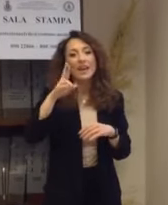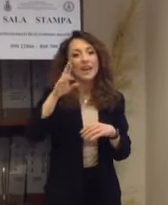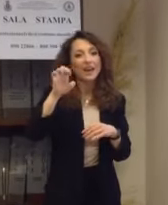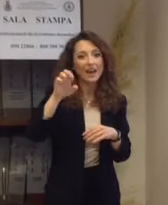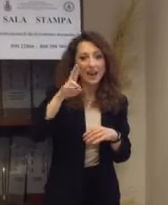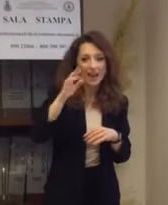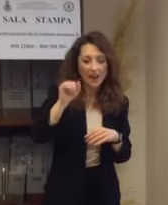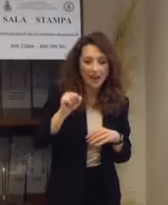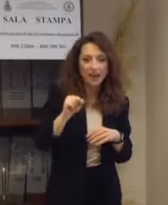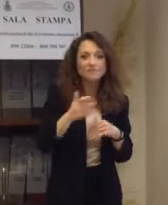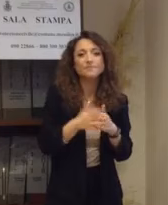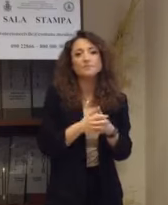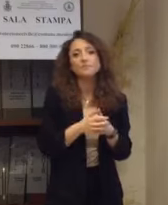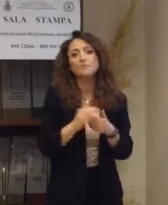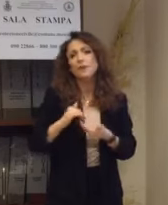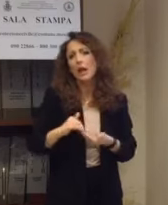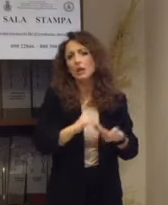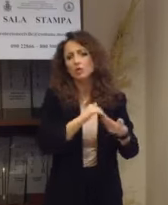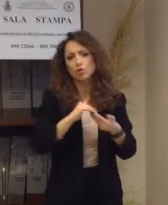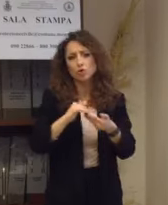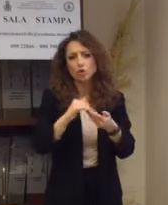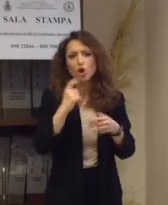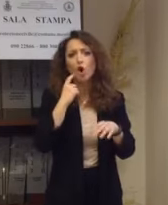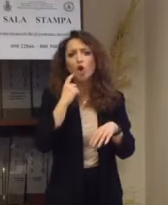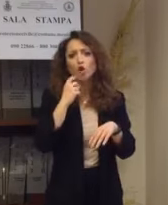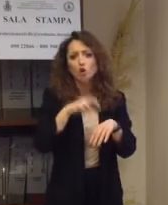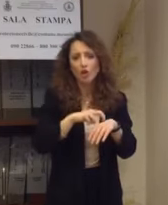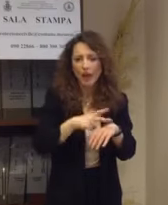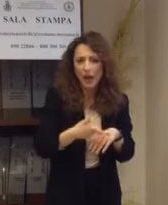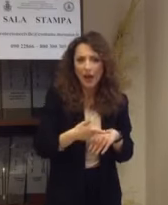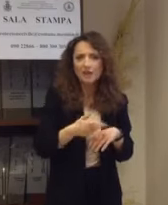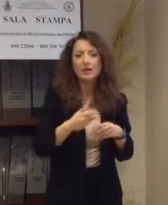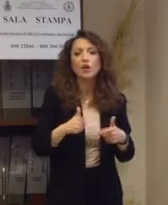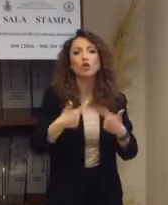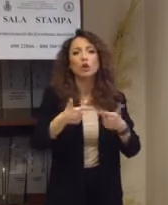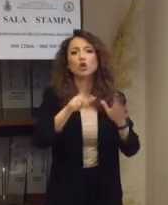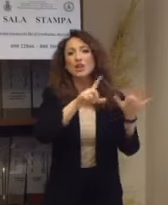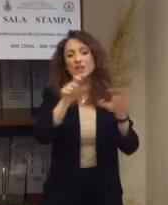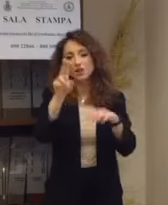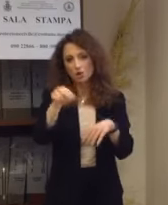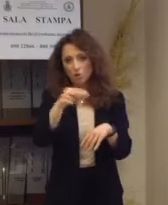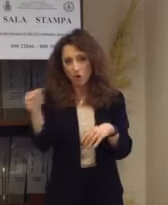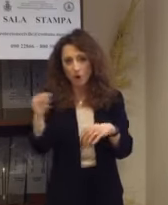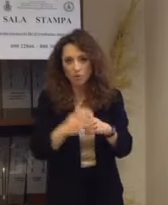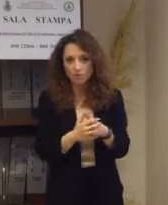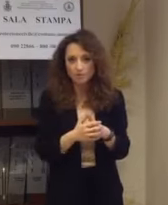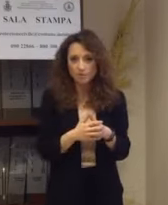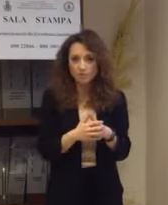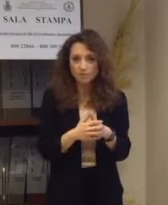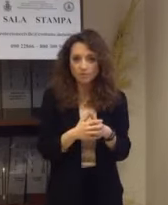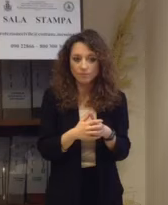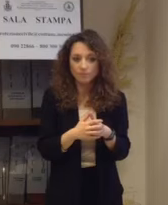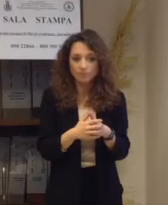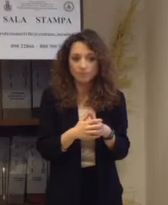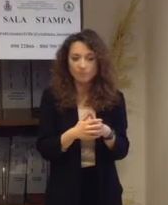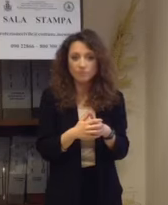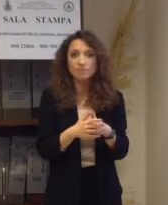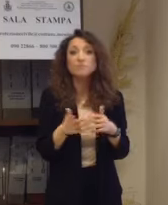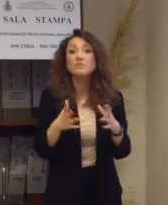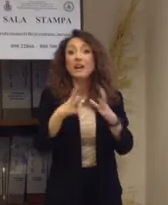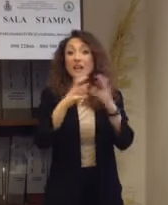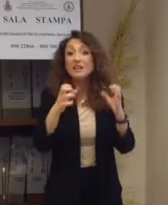con dei prodotti vari, l'associazione degli odontoiatri che ha fatto una donazione per 700 euro, e la ditta Non Solo Gas,